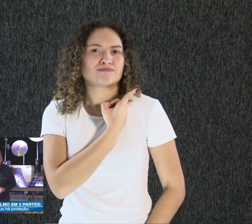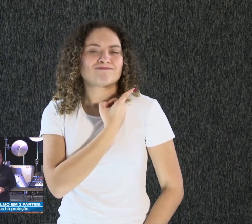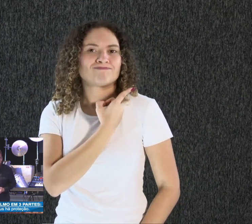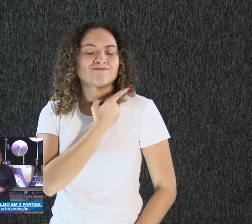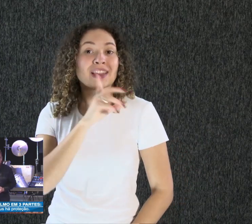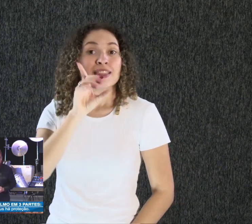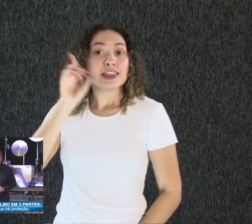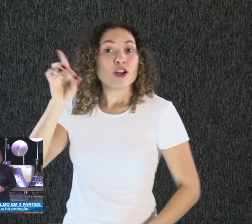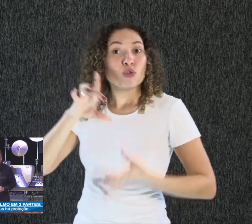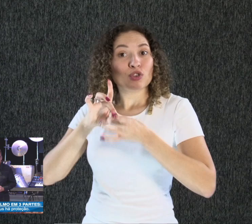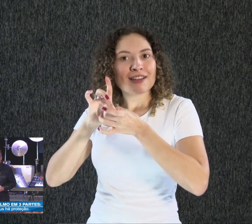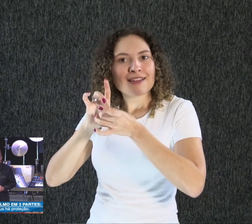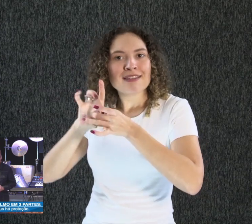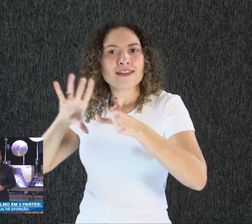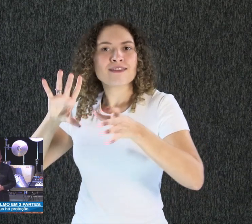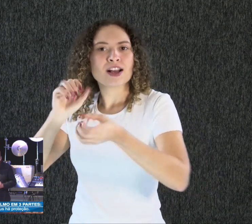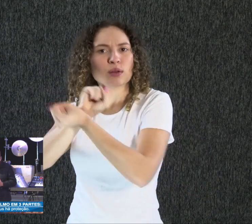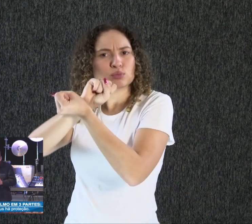passarinheiro.